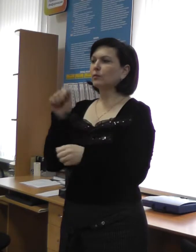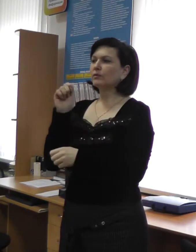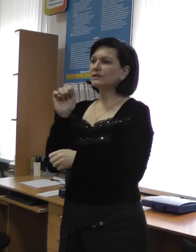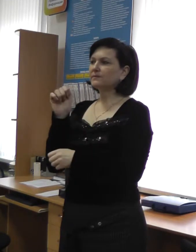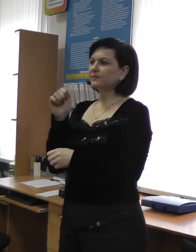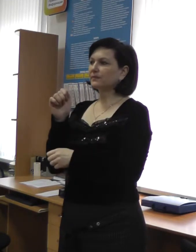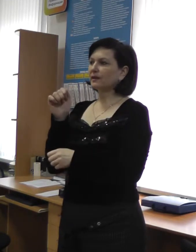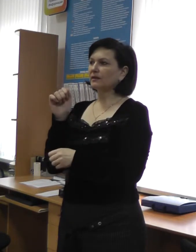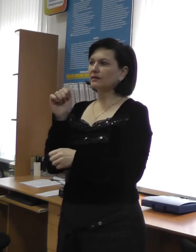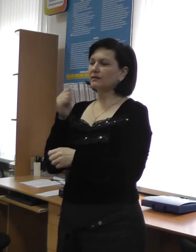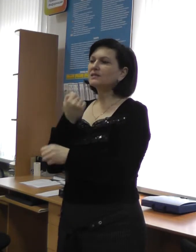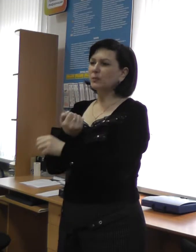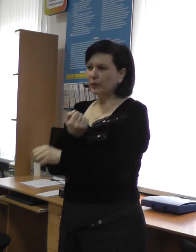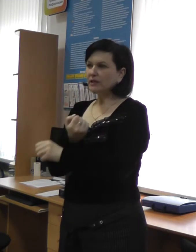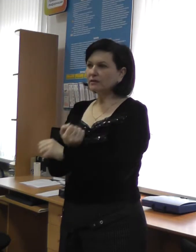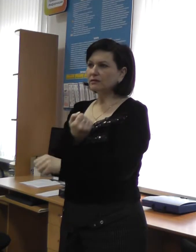ставропольского